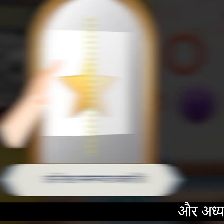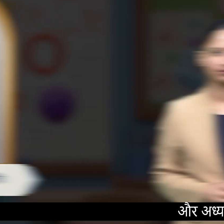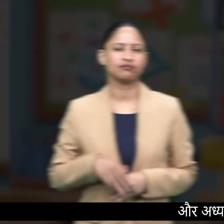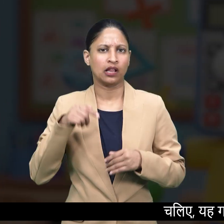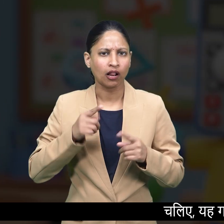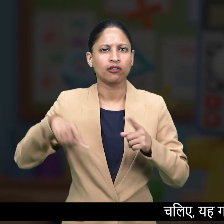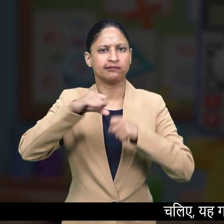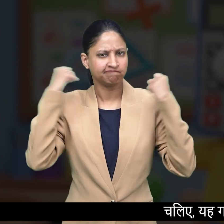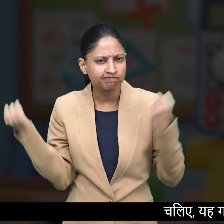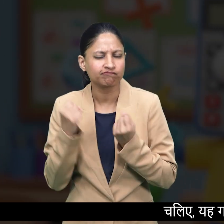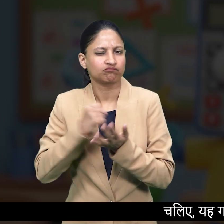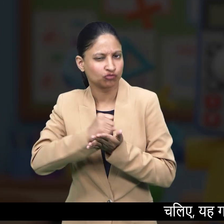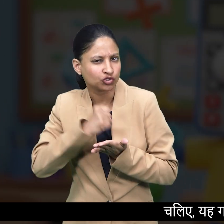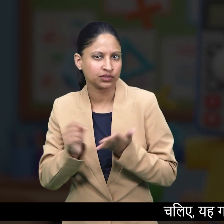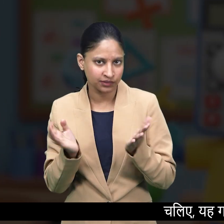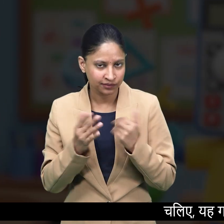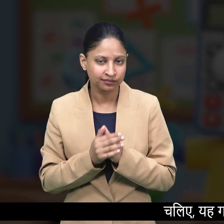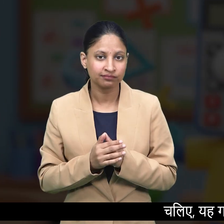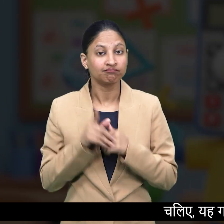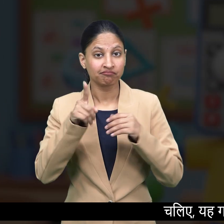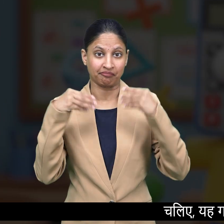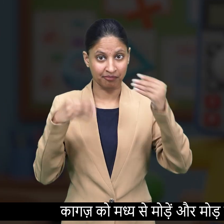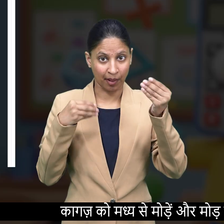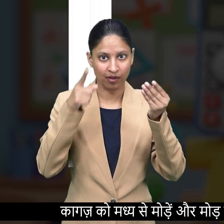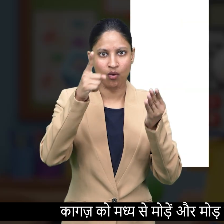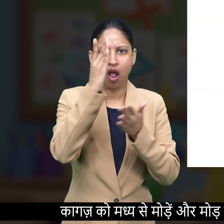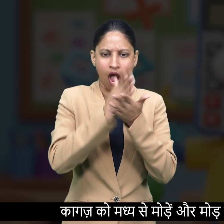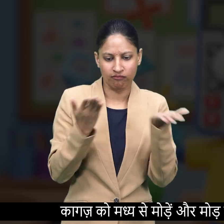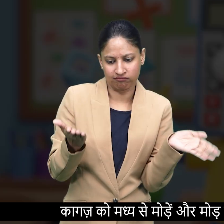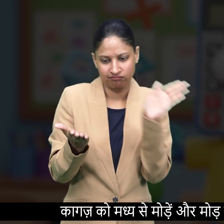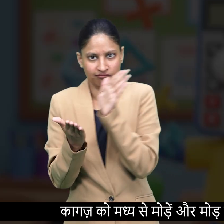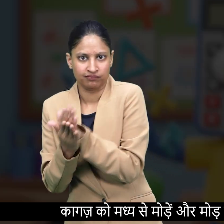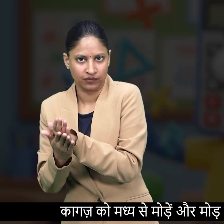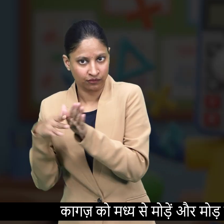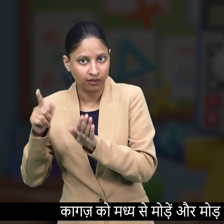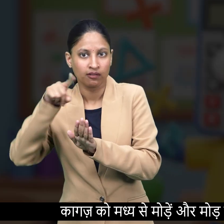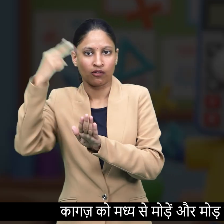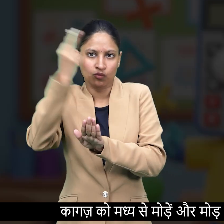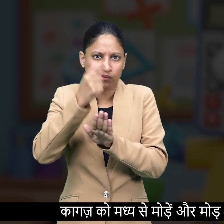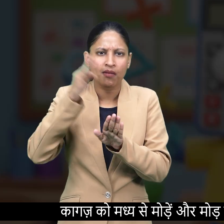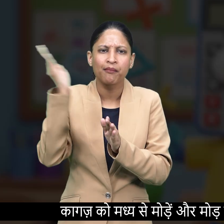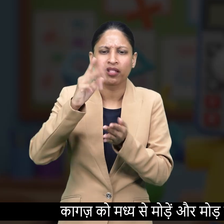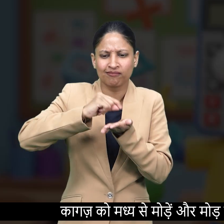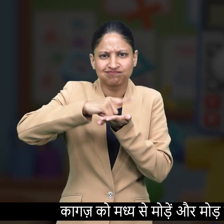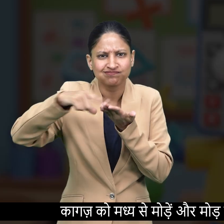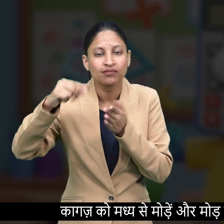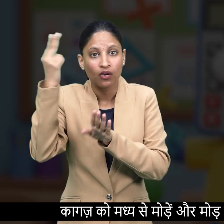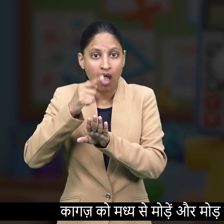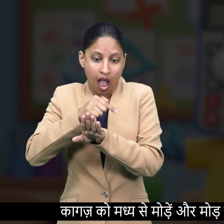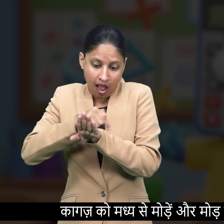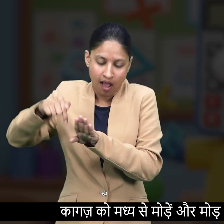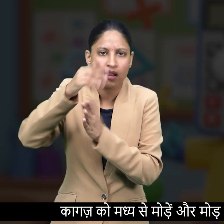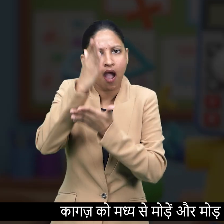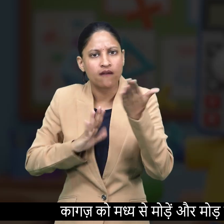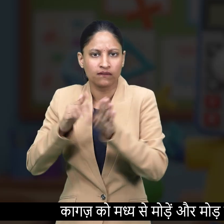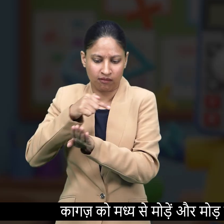है। चलिए यह गतिविधि को करने में देखते हैं। कागज को मध्य में मोड़ें और मोड़ के साथ एक पत्ते